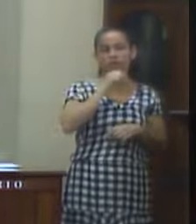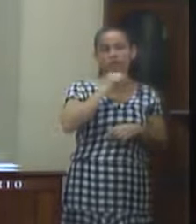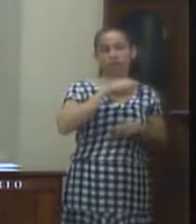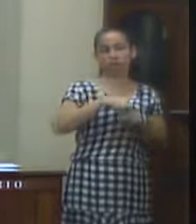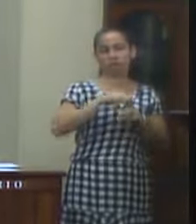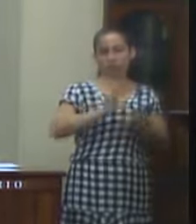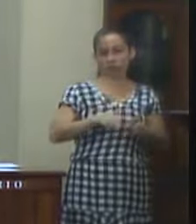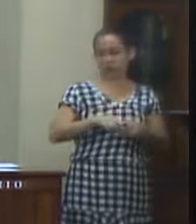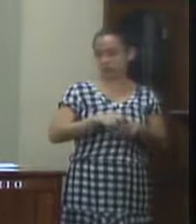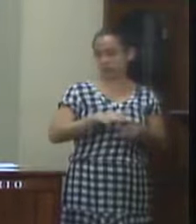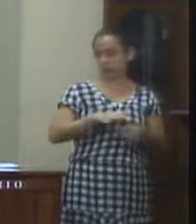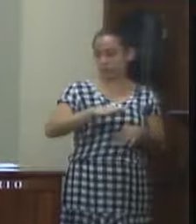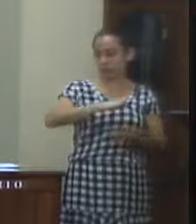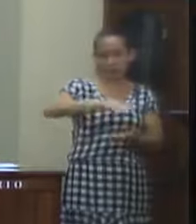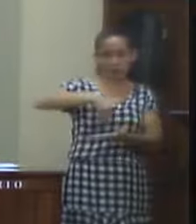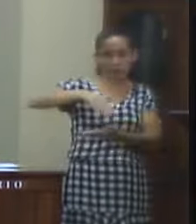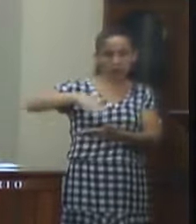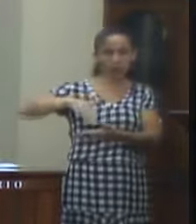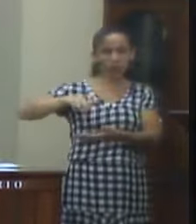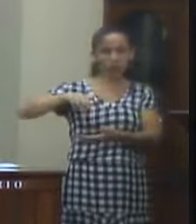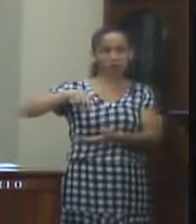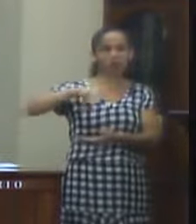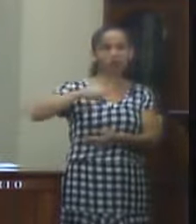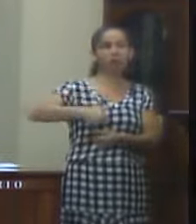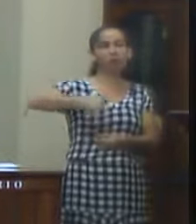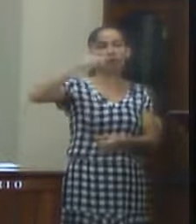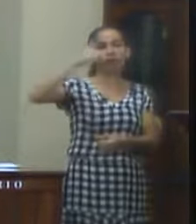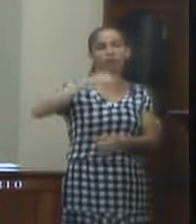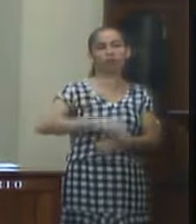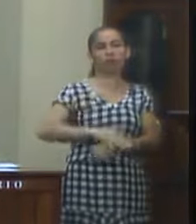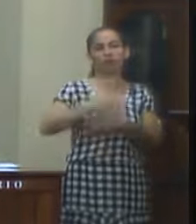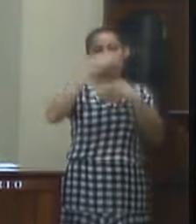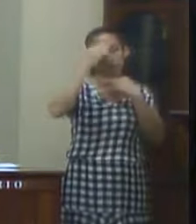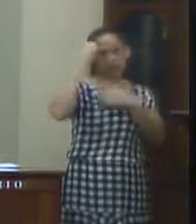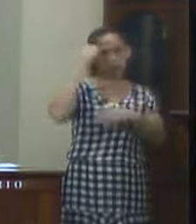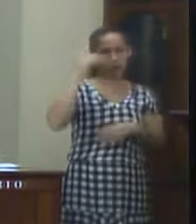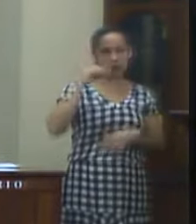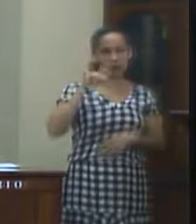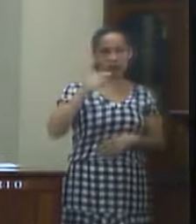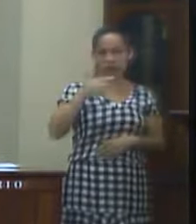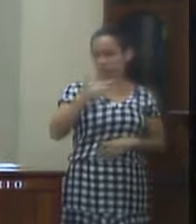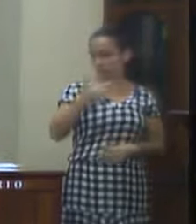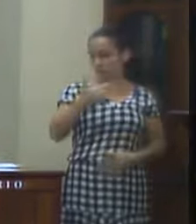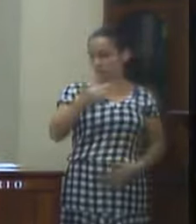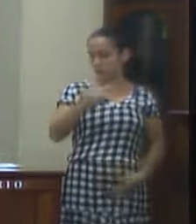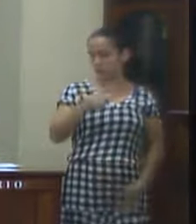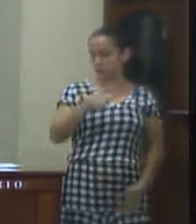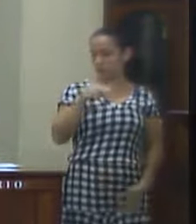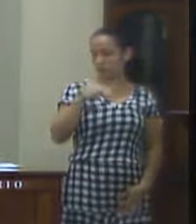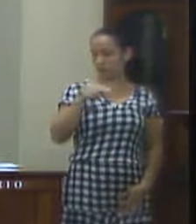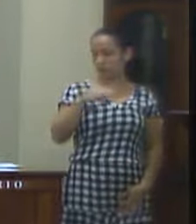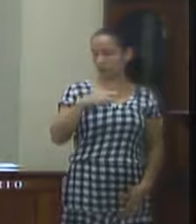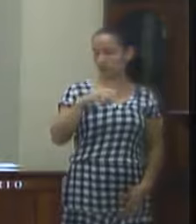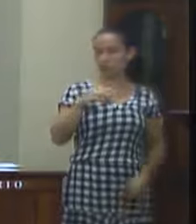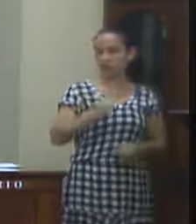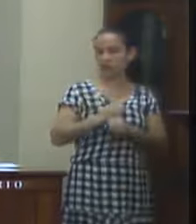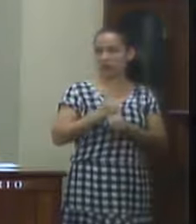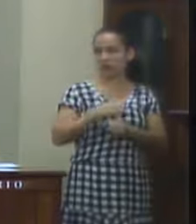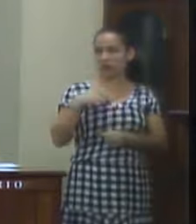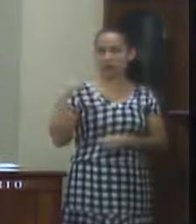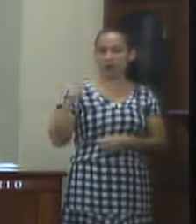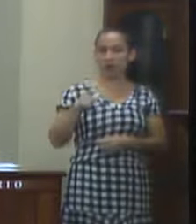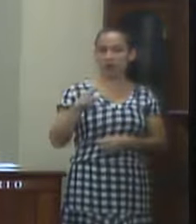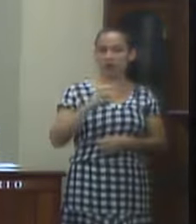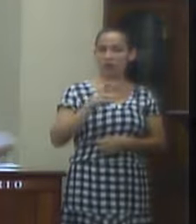trará maior segurança aos transuentes. Sala de Sessões, 27 de novembro de 2018. Rafael de Oliveira Tavares,